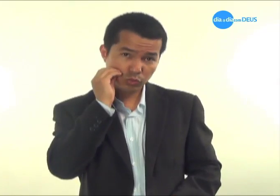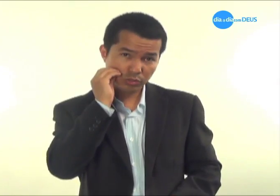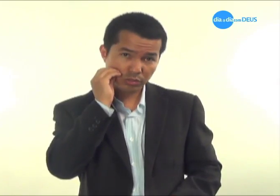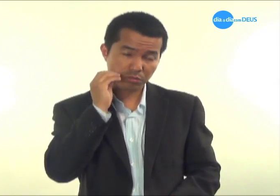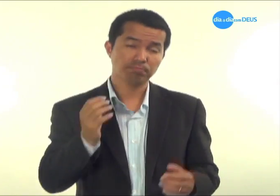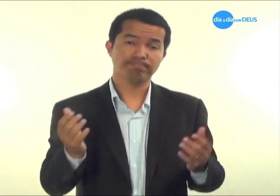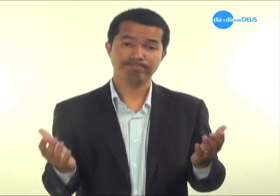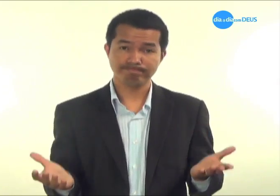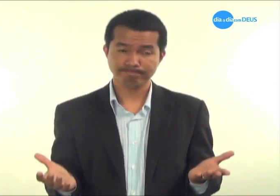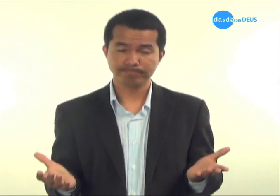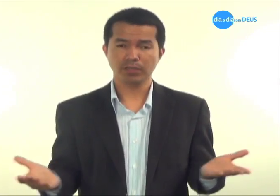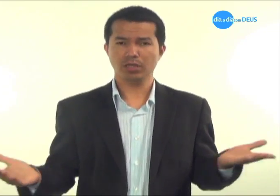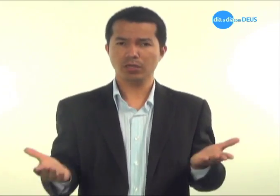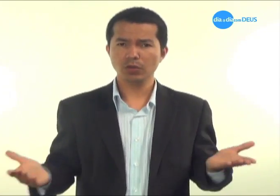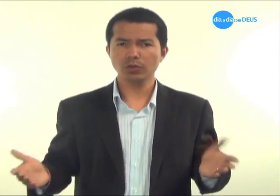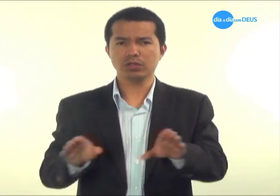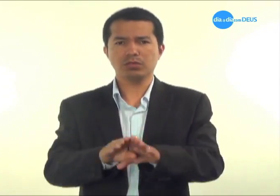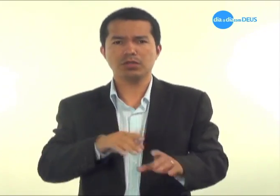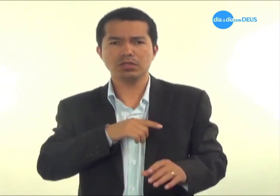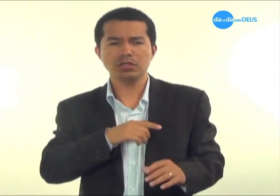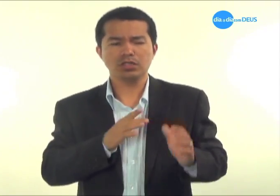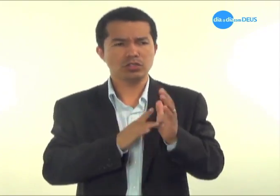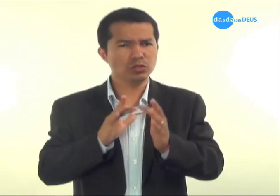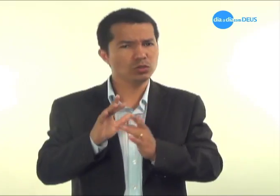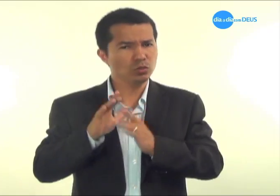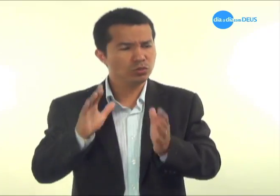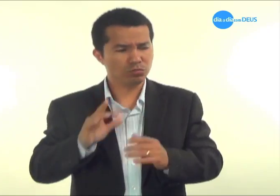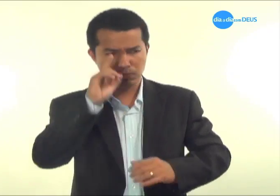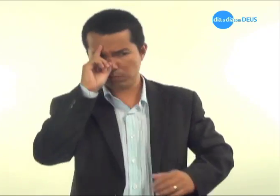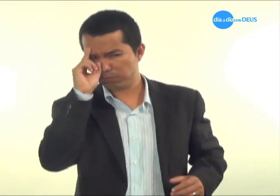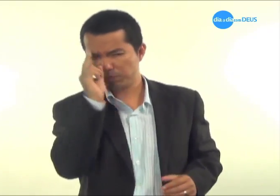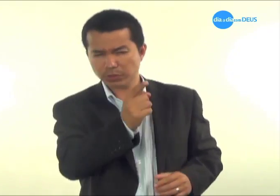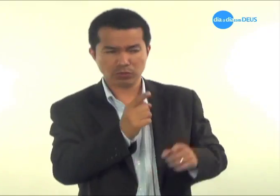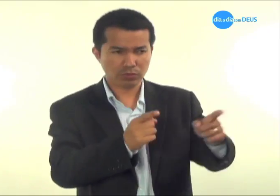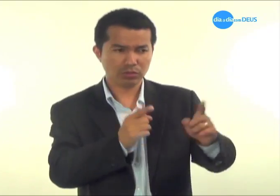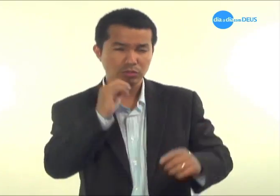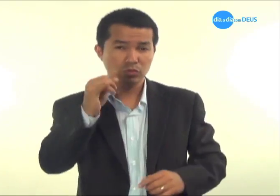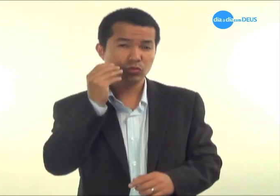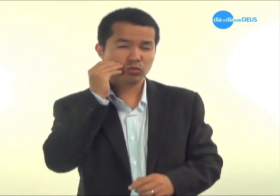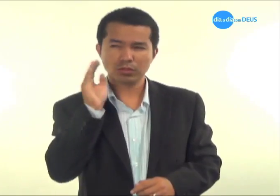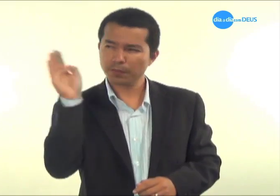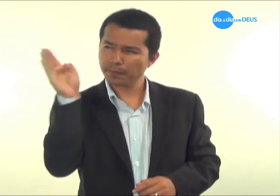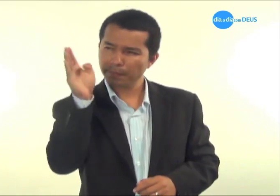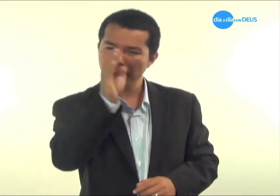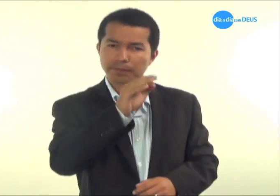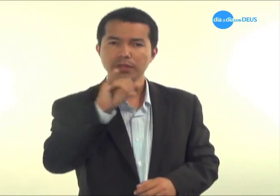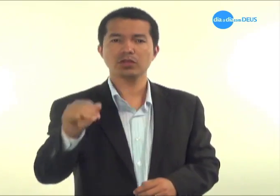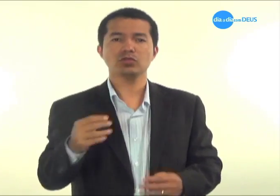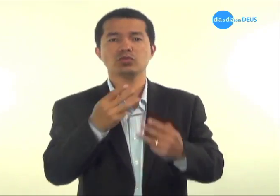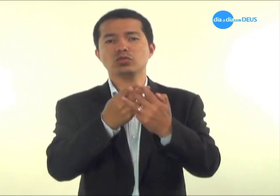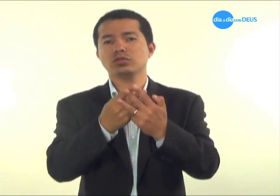ele é chamado de apóstolo, que foi enviado por Jesus como missionário aos judeus,